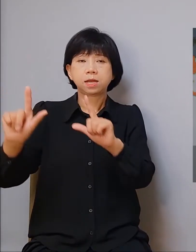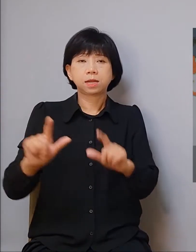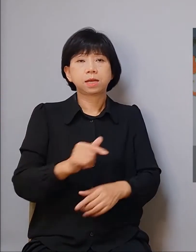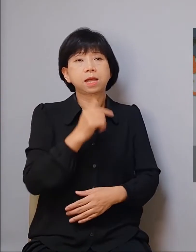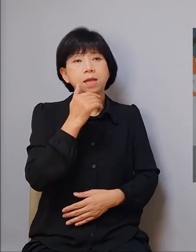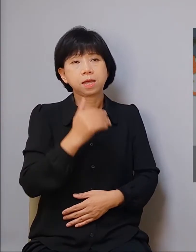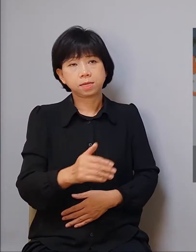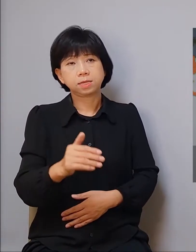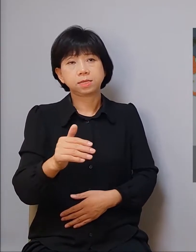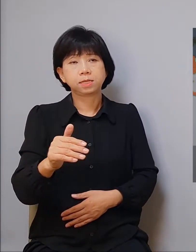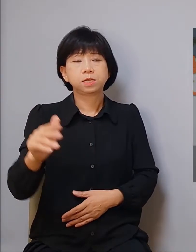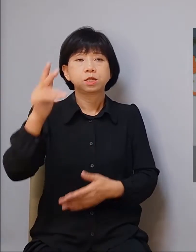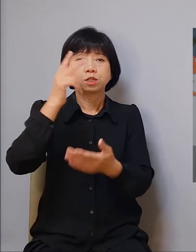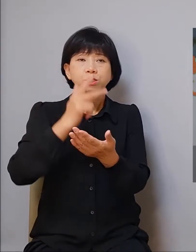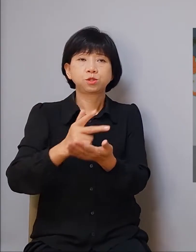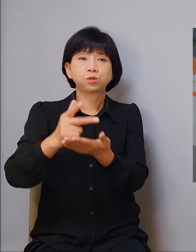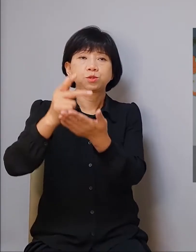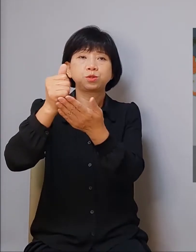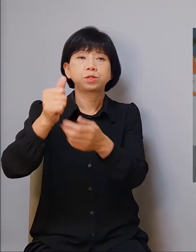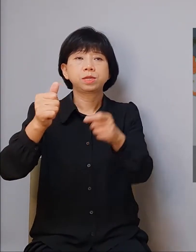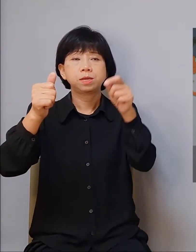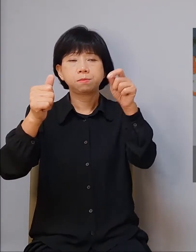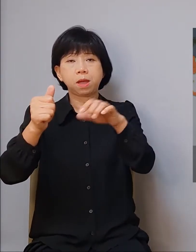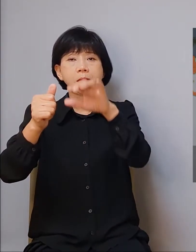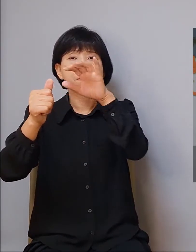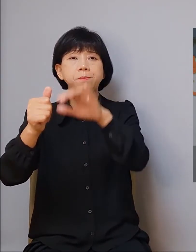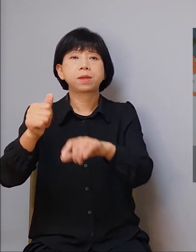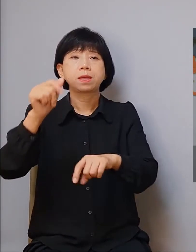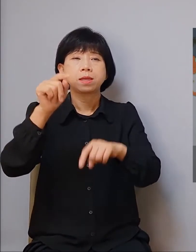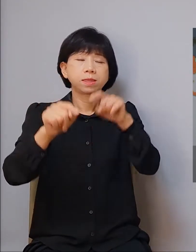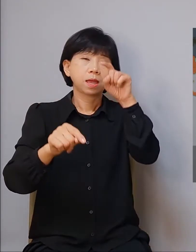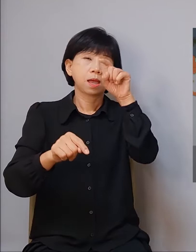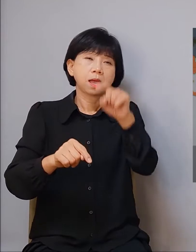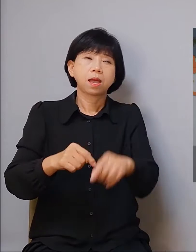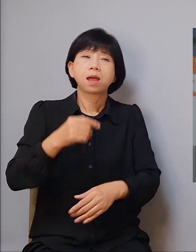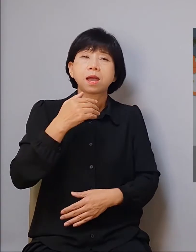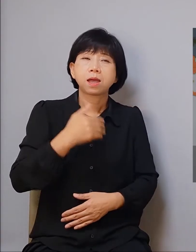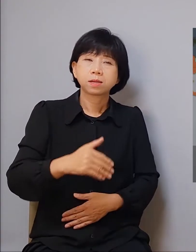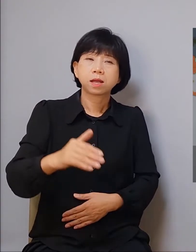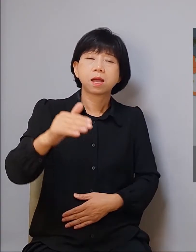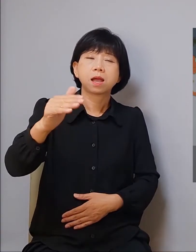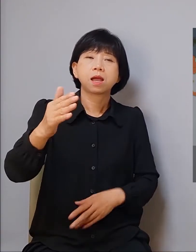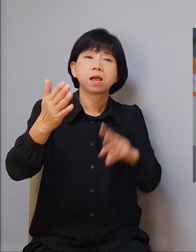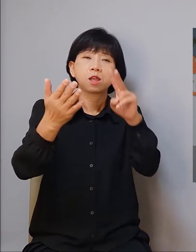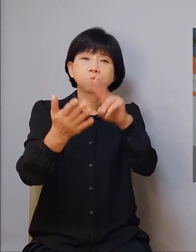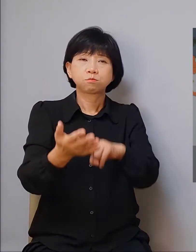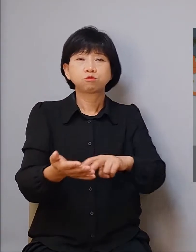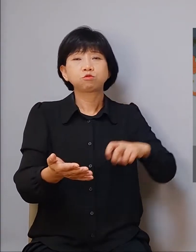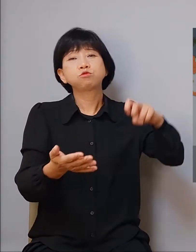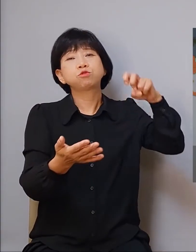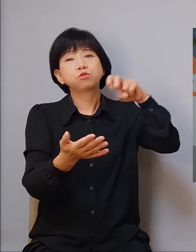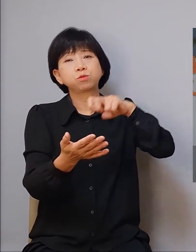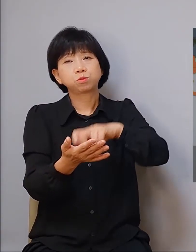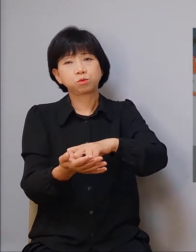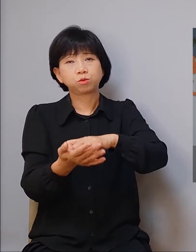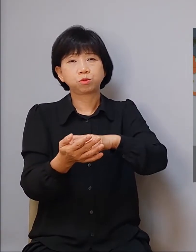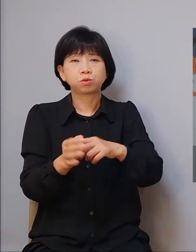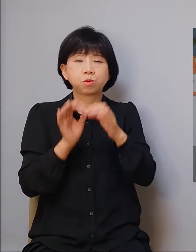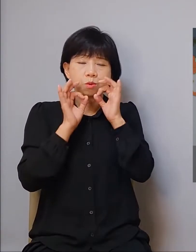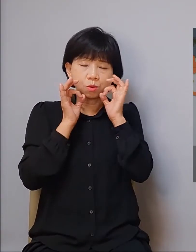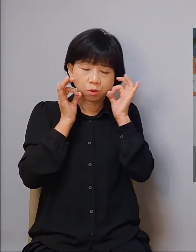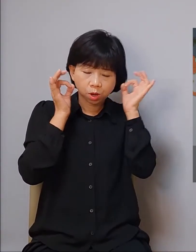승리하며 살아가리. 주님 앞에 나아가